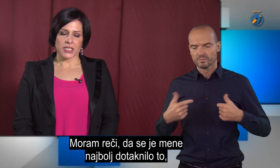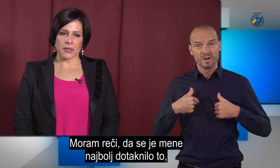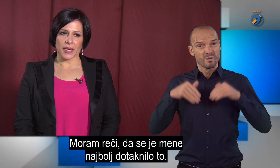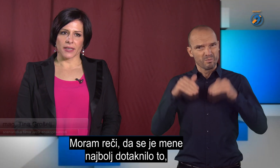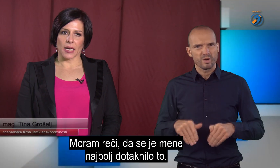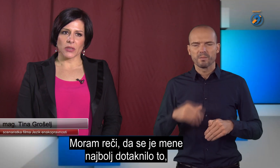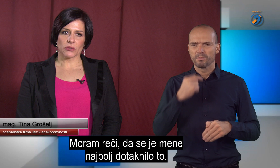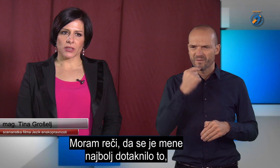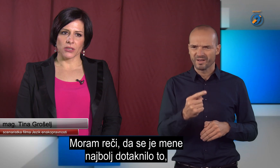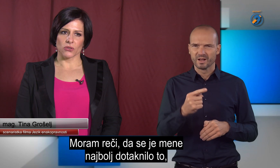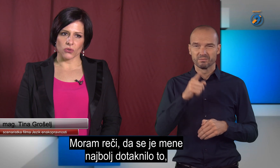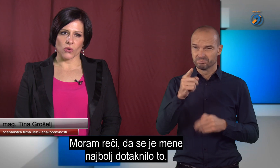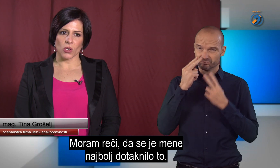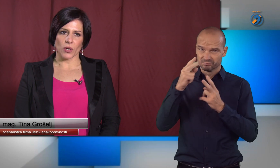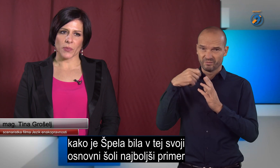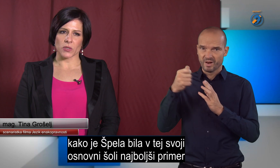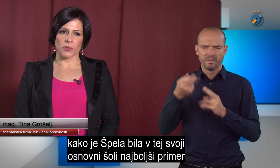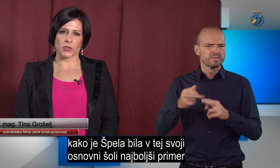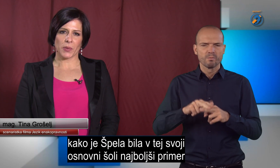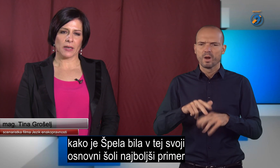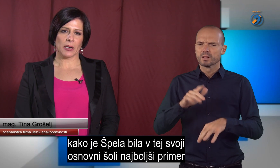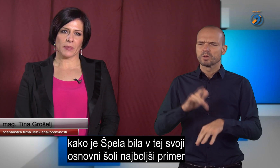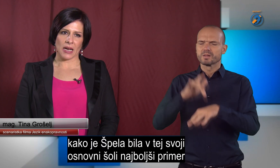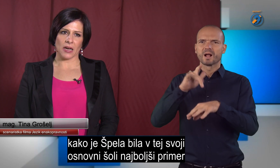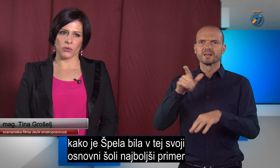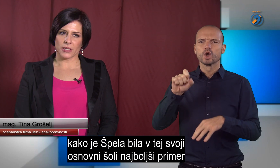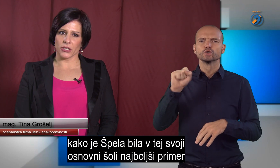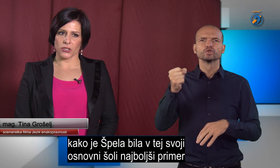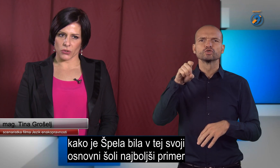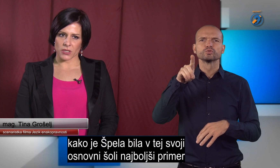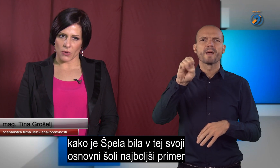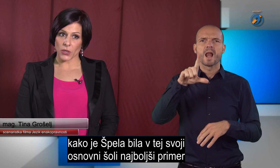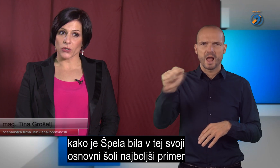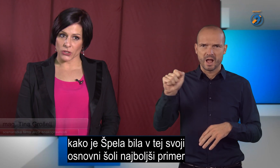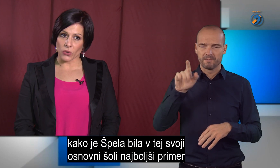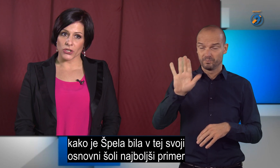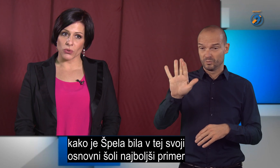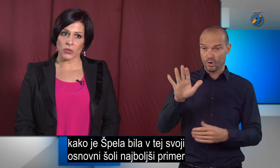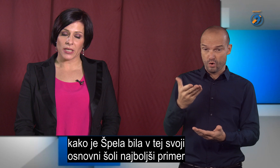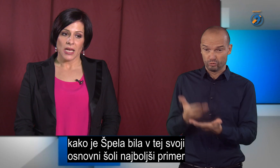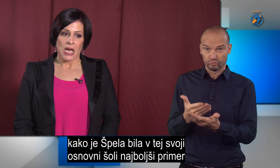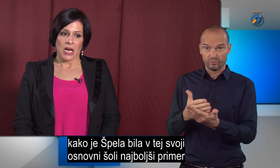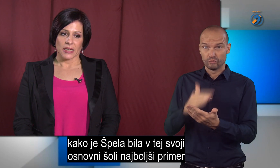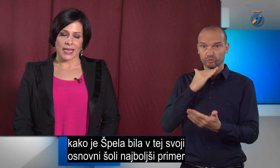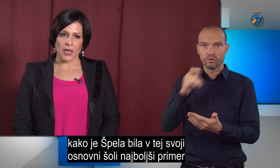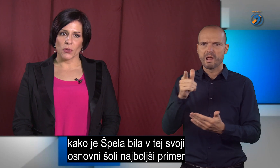Moram reči, da se je mene najbolj dotaknilo to, kako je pravzaprav Špela bila v tej svoji osnovni